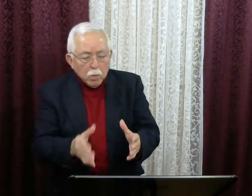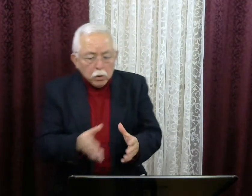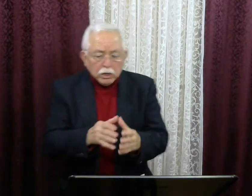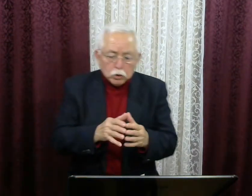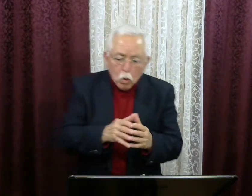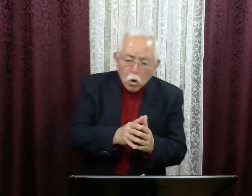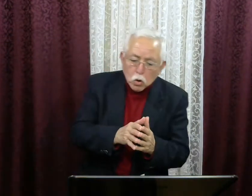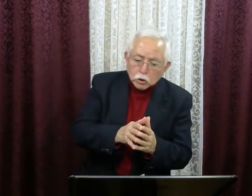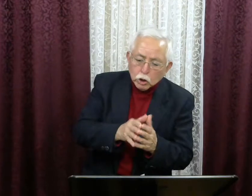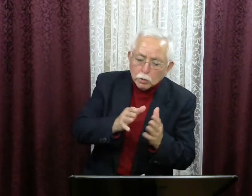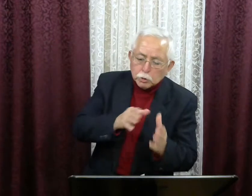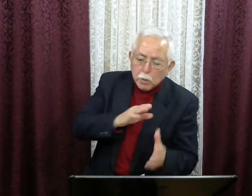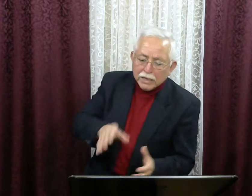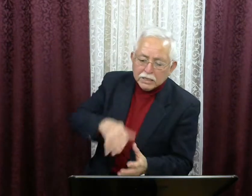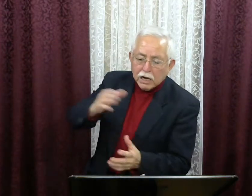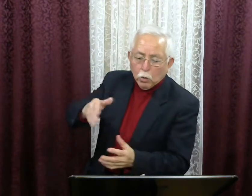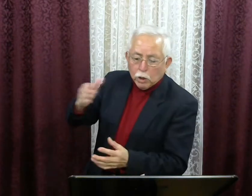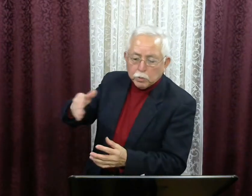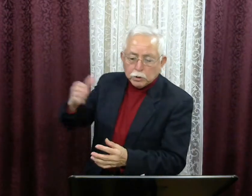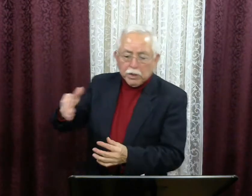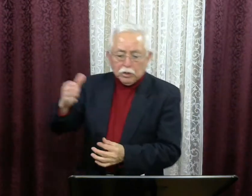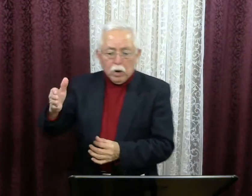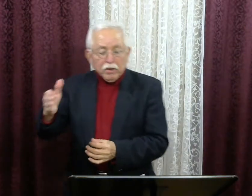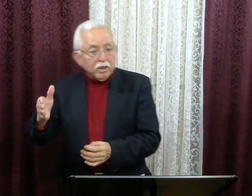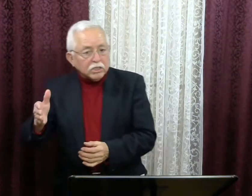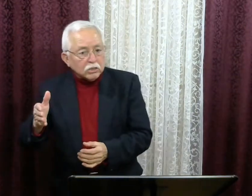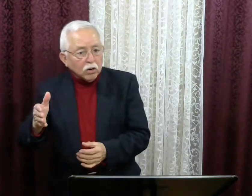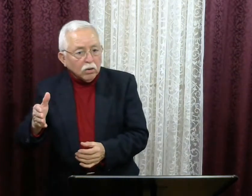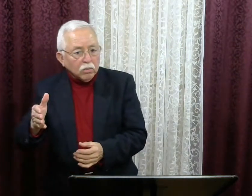Porque todos somos parte del cuerpo espiritual de Cristo.